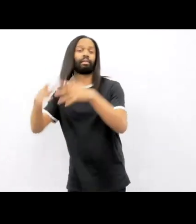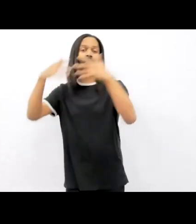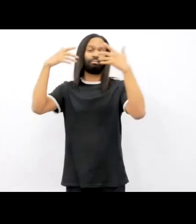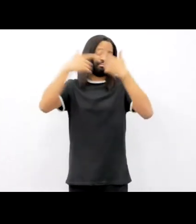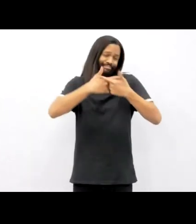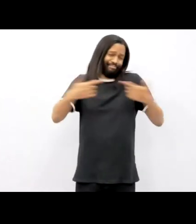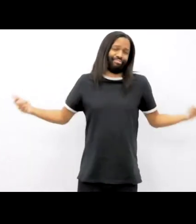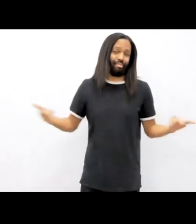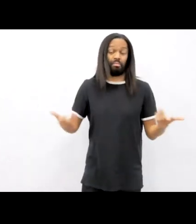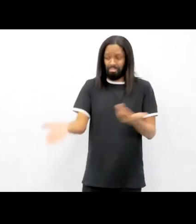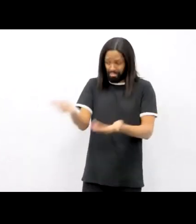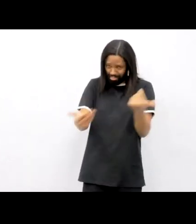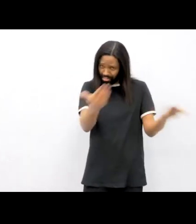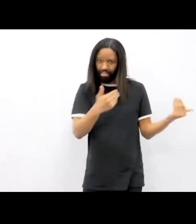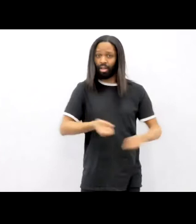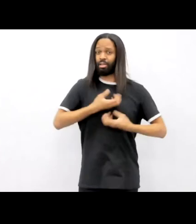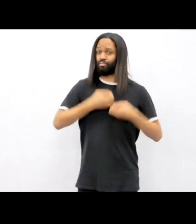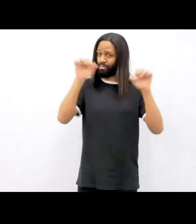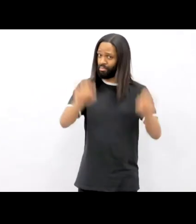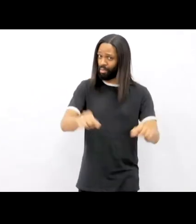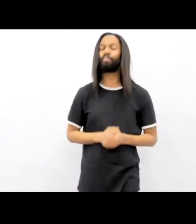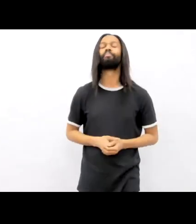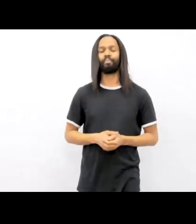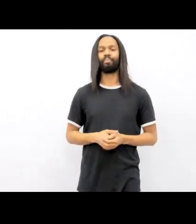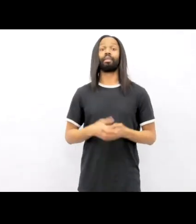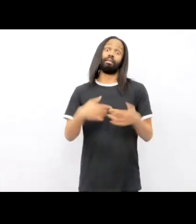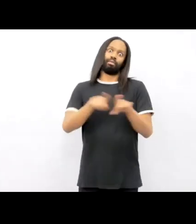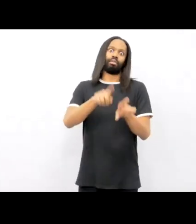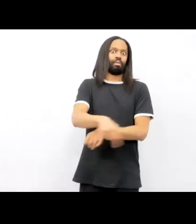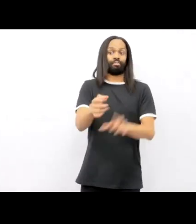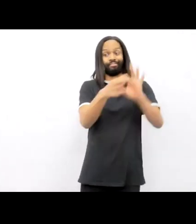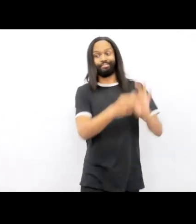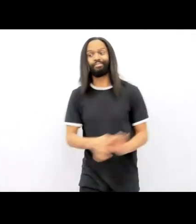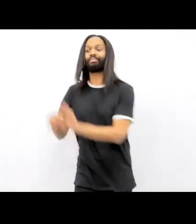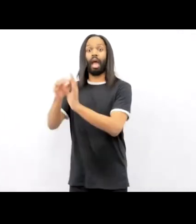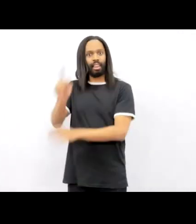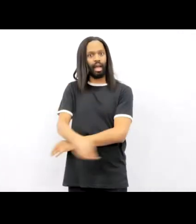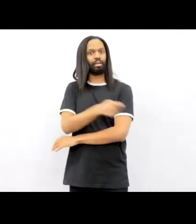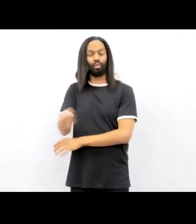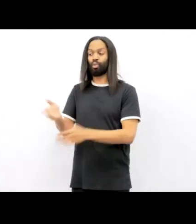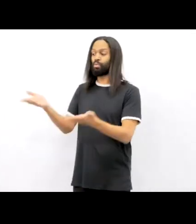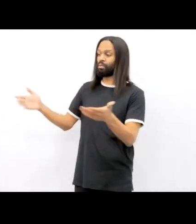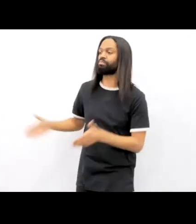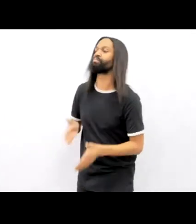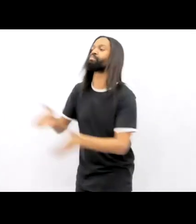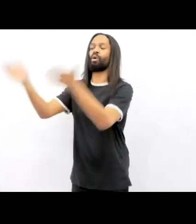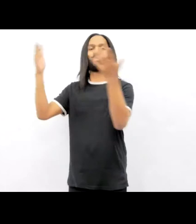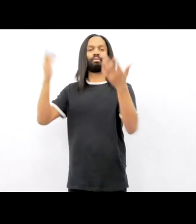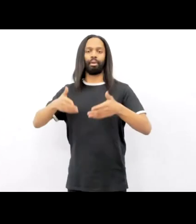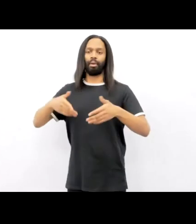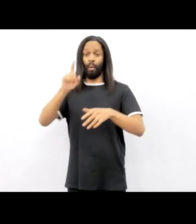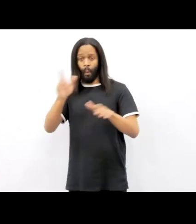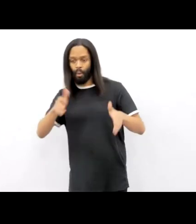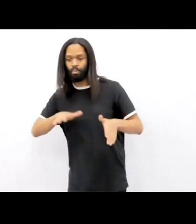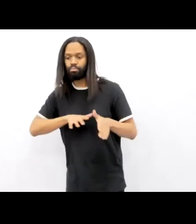nous le dire. Et puis, évidemment, ce lien avec la nature, avec la Meurthe, le canal, avec les jardins, avec un